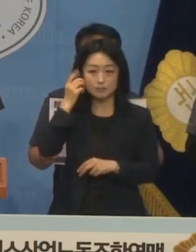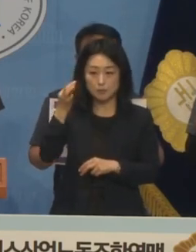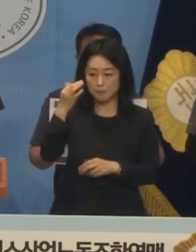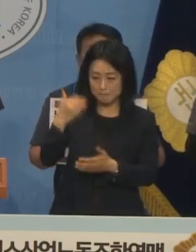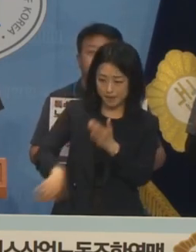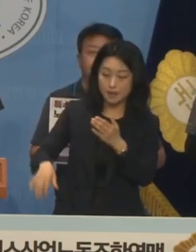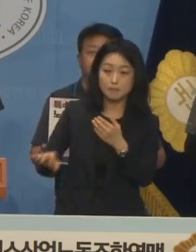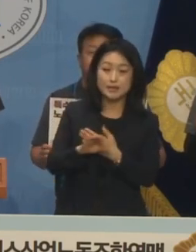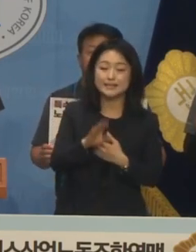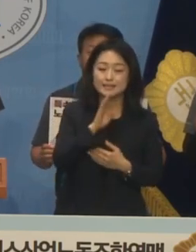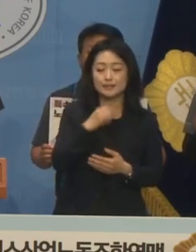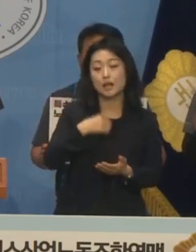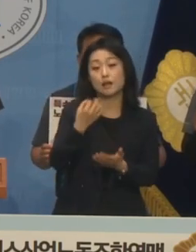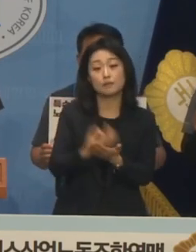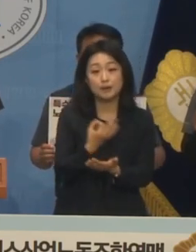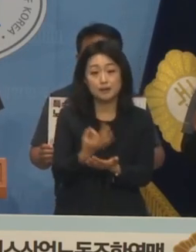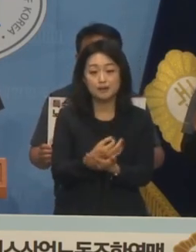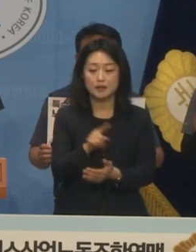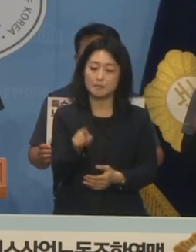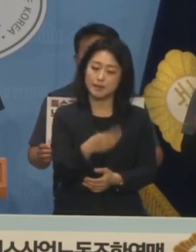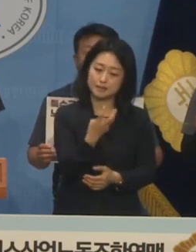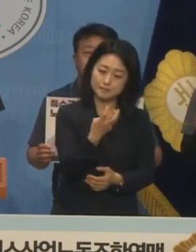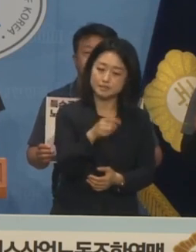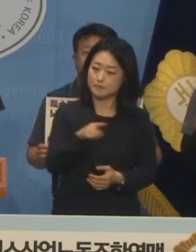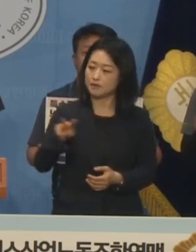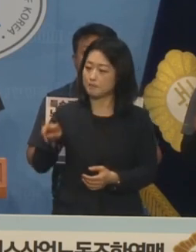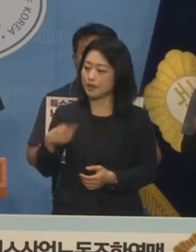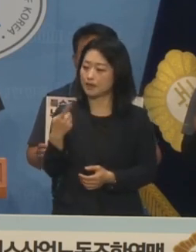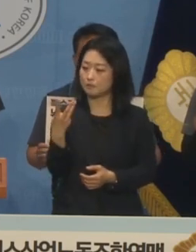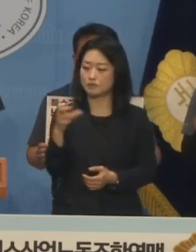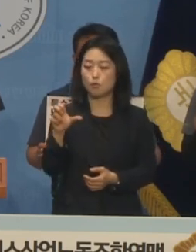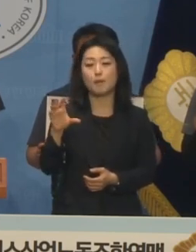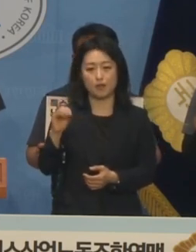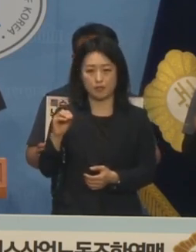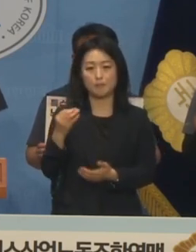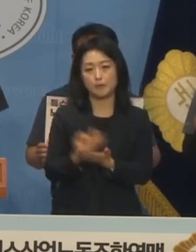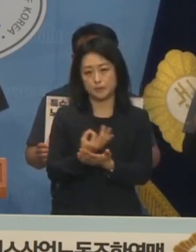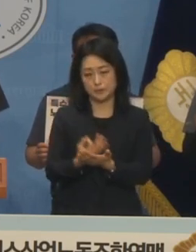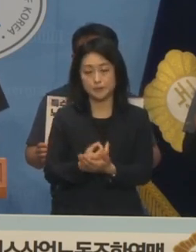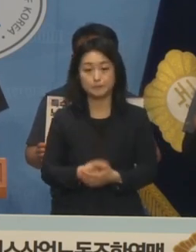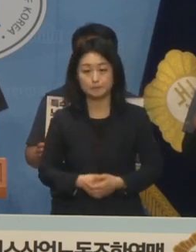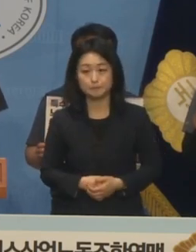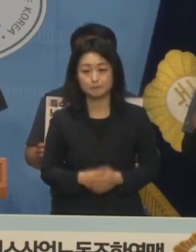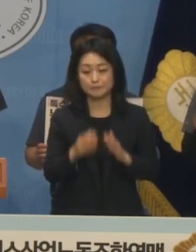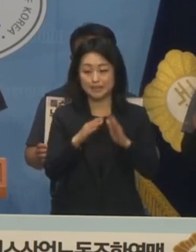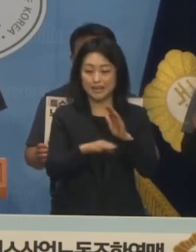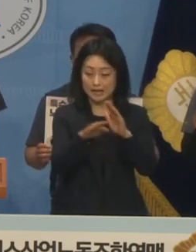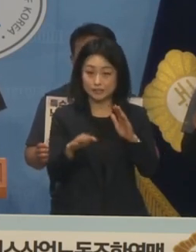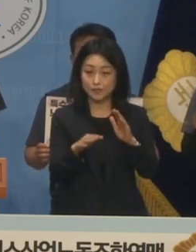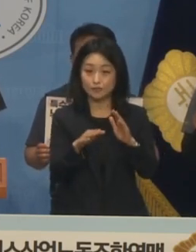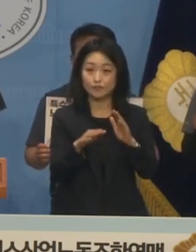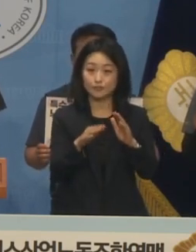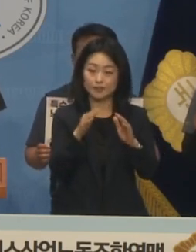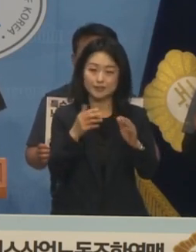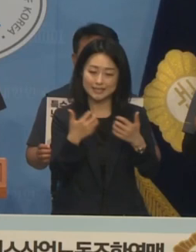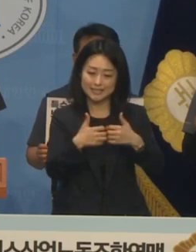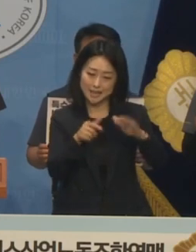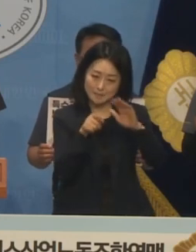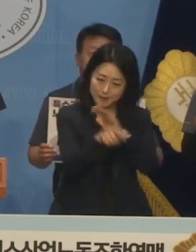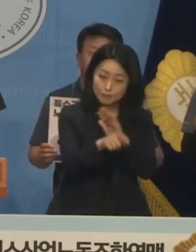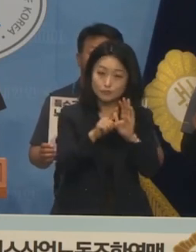수수료는 대략 175만 원 정도가 되며 이 또한 관리 지역의 제품에 따라 차이가 납니다. 차량